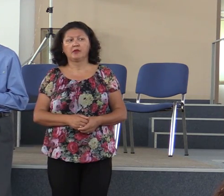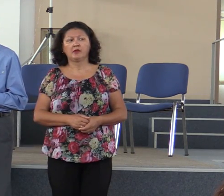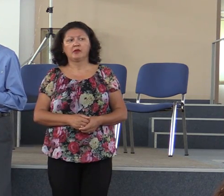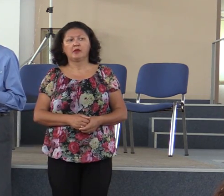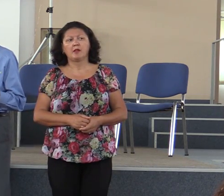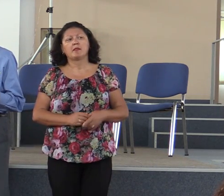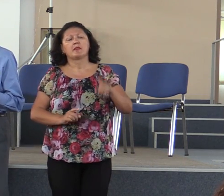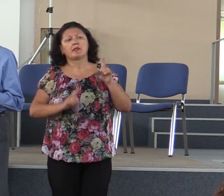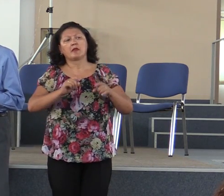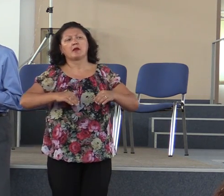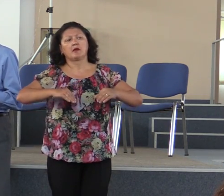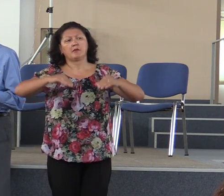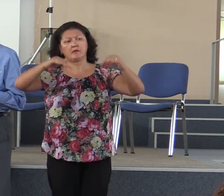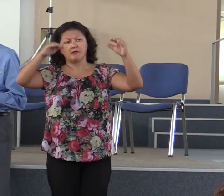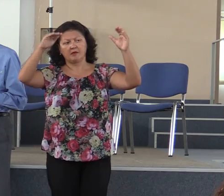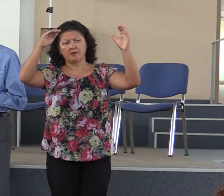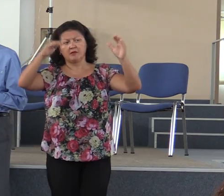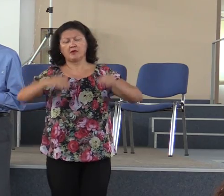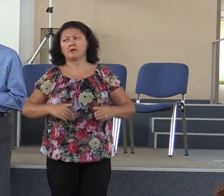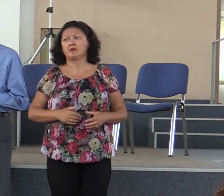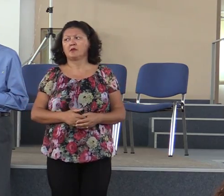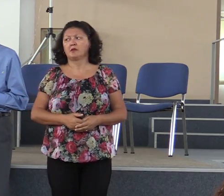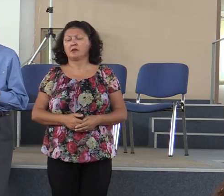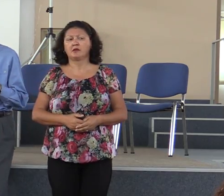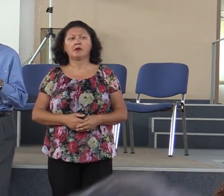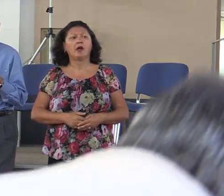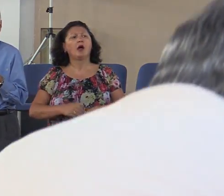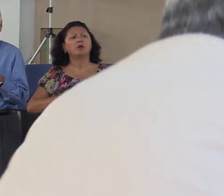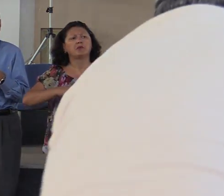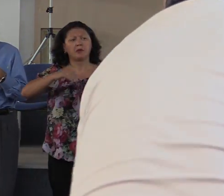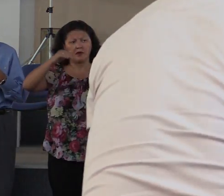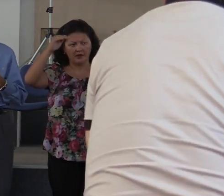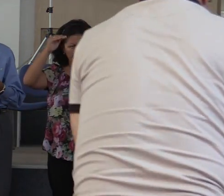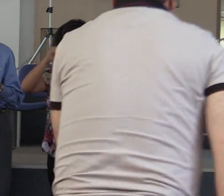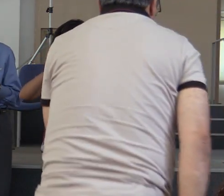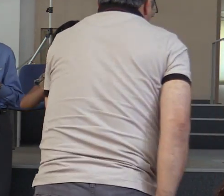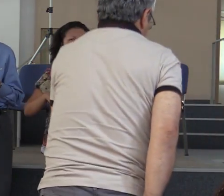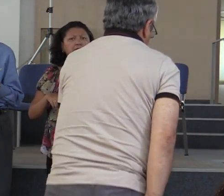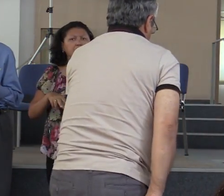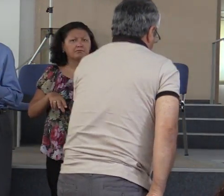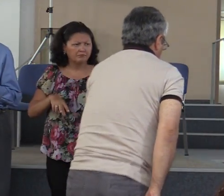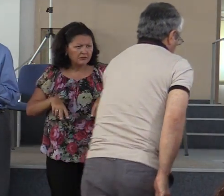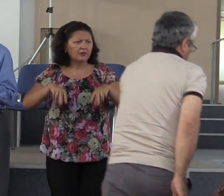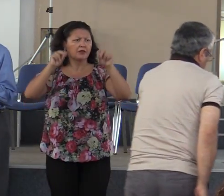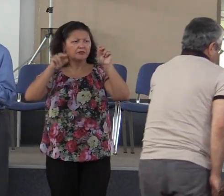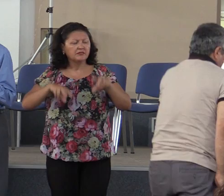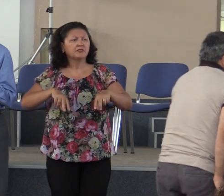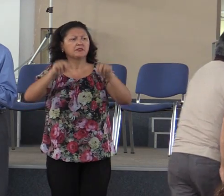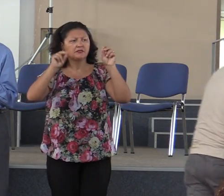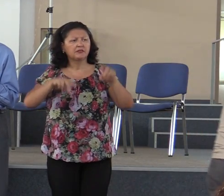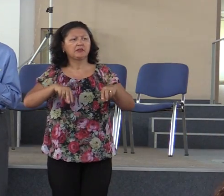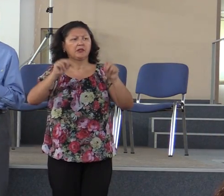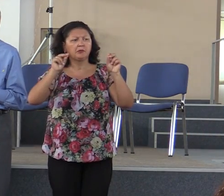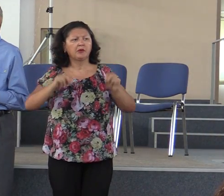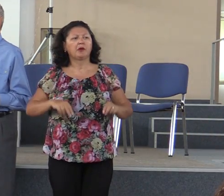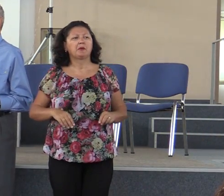este revelația, cuvântul revelație înseamnă descoperire. Cu cât mai mare este descoperirea pe care o avem, cu atât mai mare